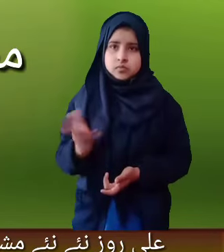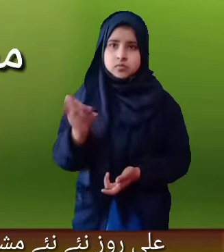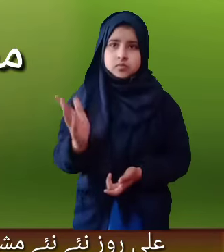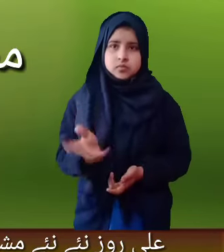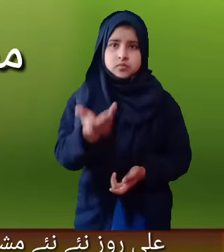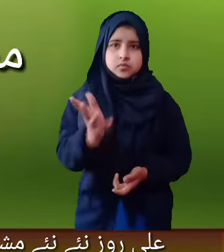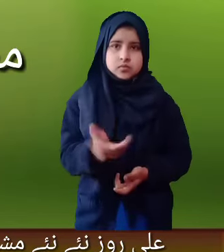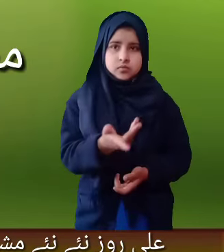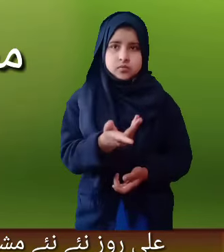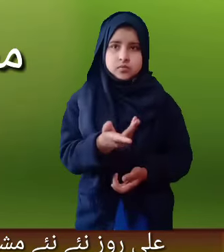रोज रोज